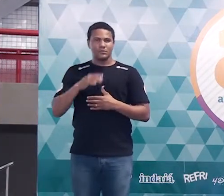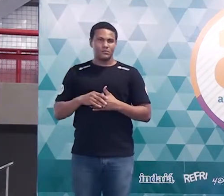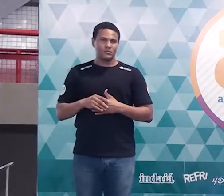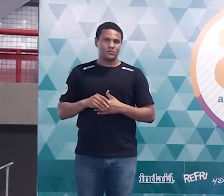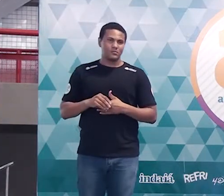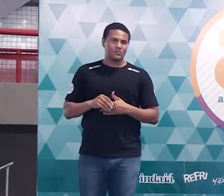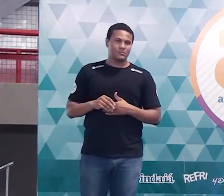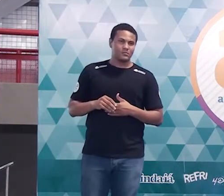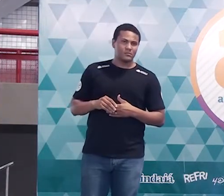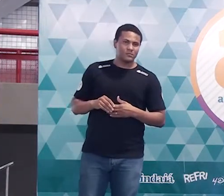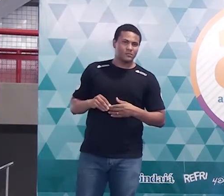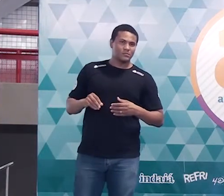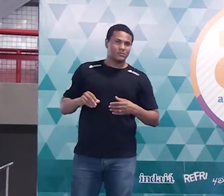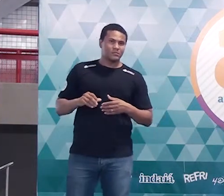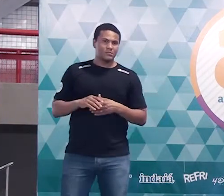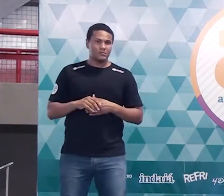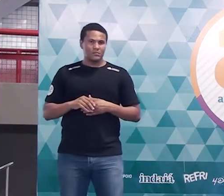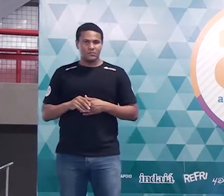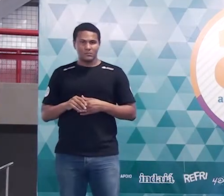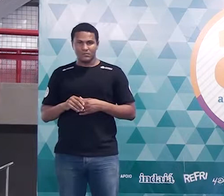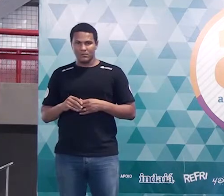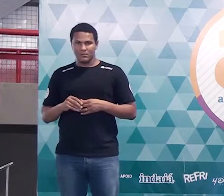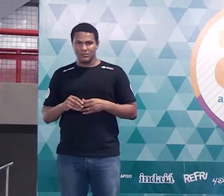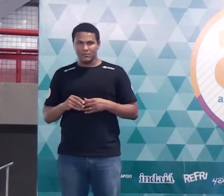A ideia de quê?